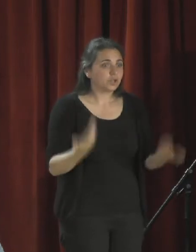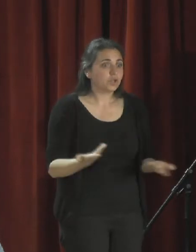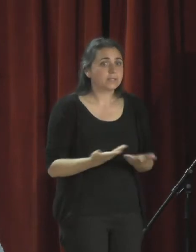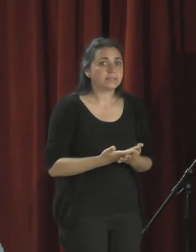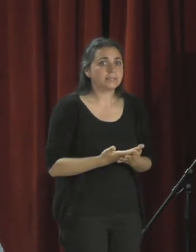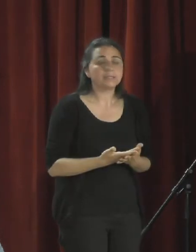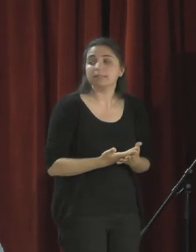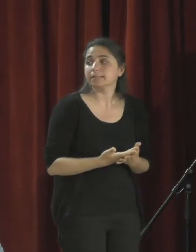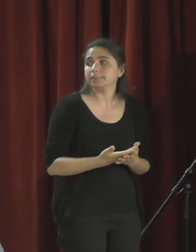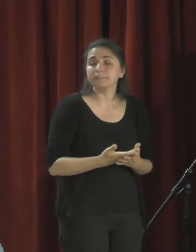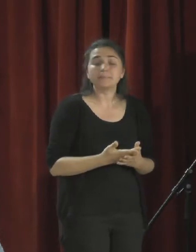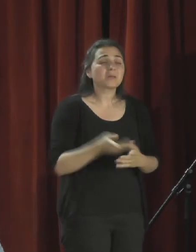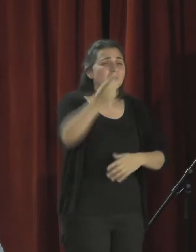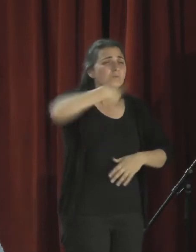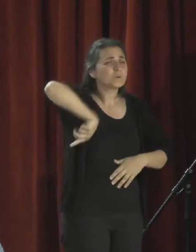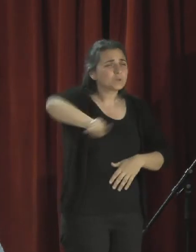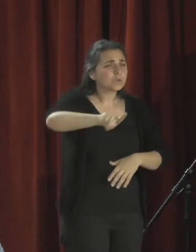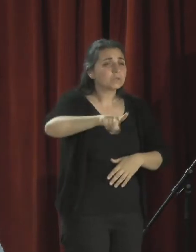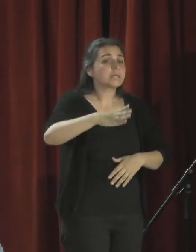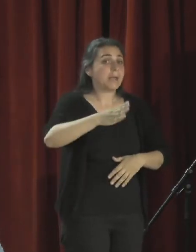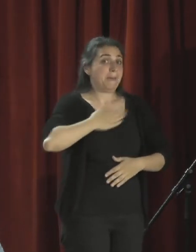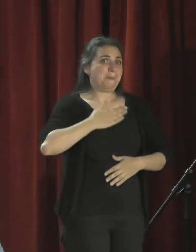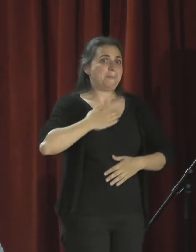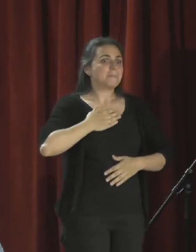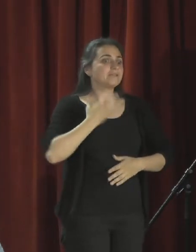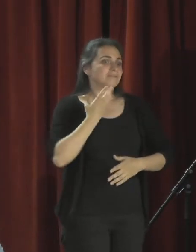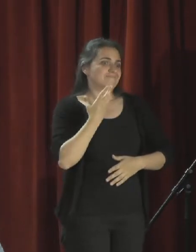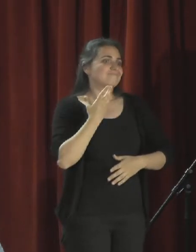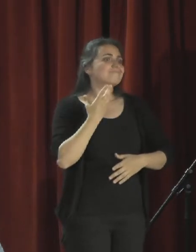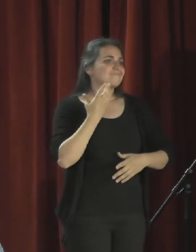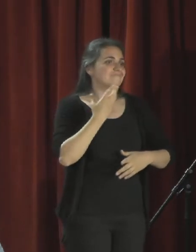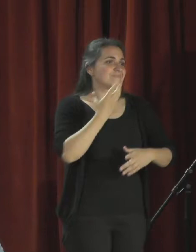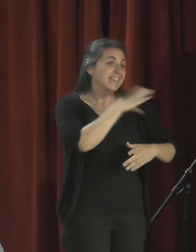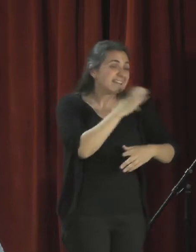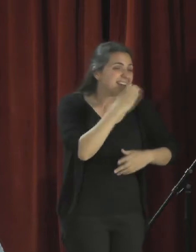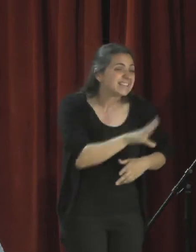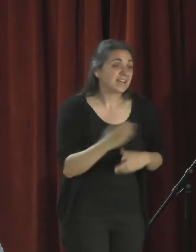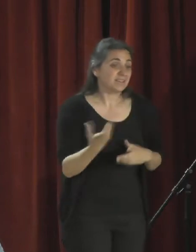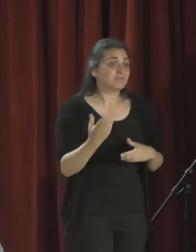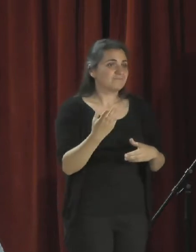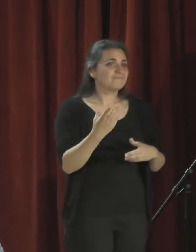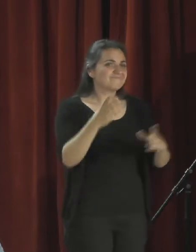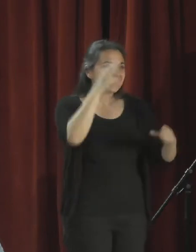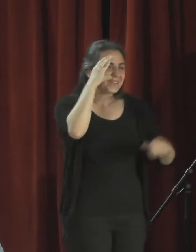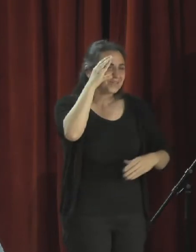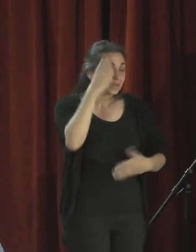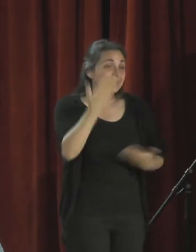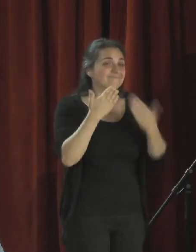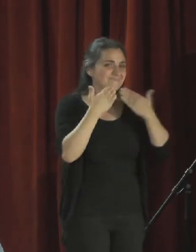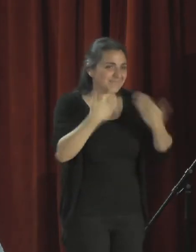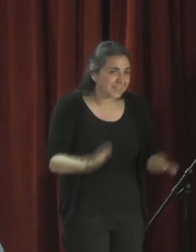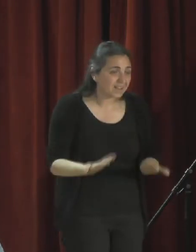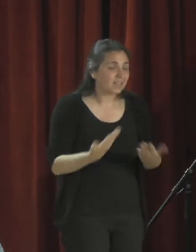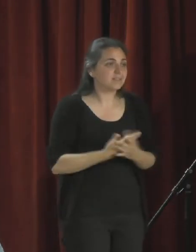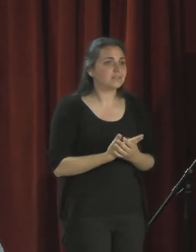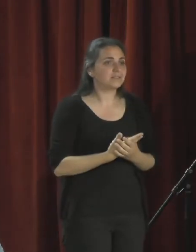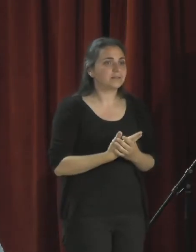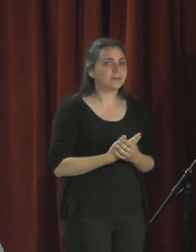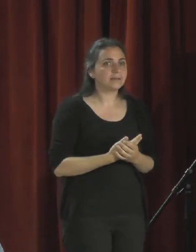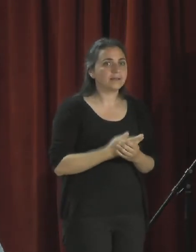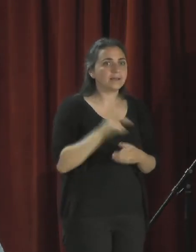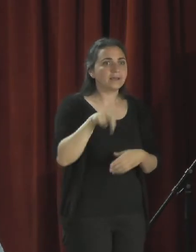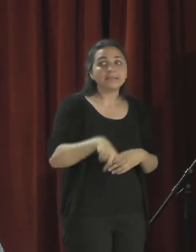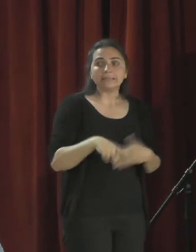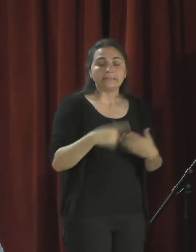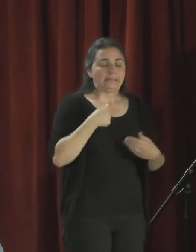que souberades escoitar as miñas críticas, a todos lle las fixen chegar nalgún momento, gracias. A todas vos las seguirei a